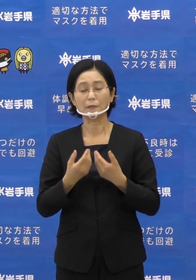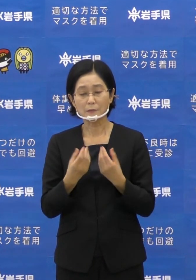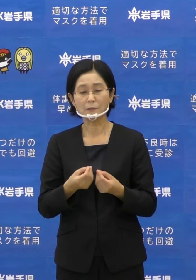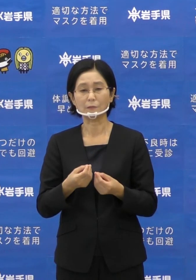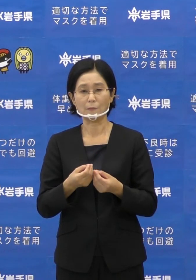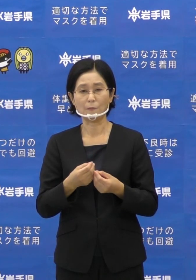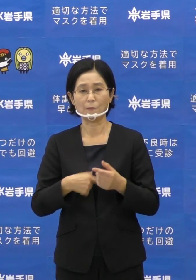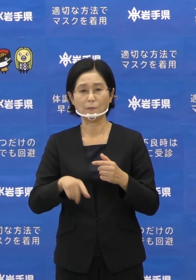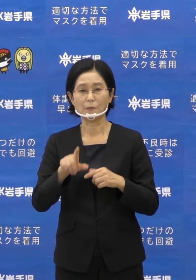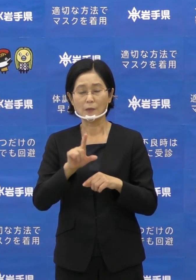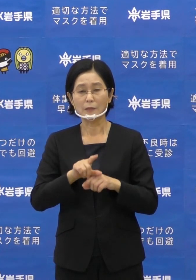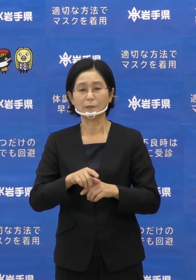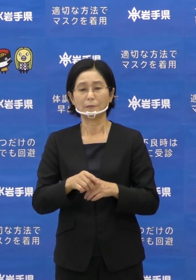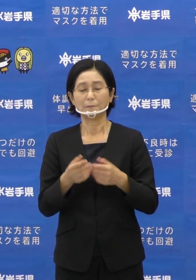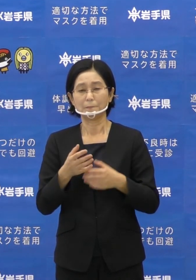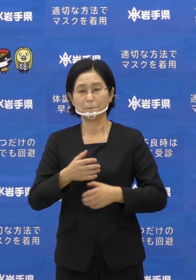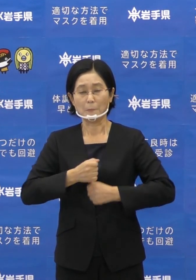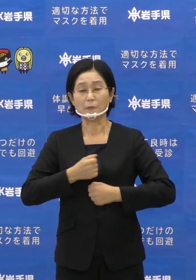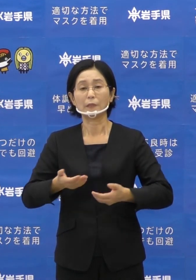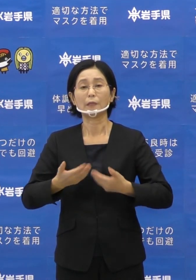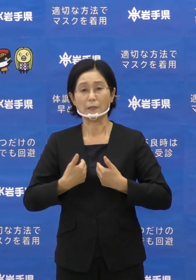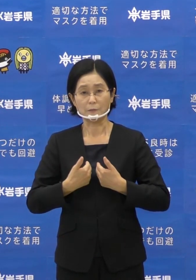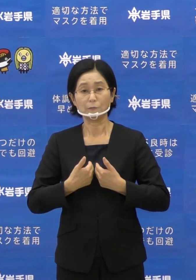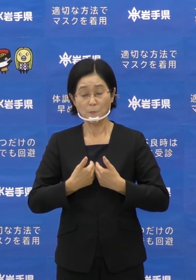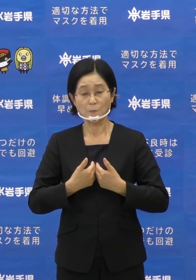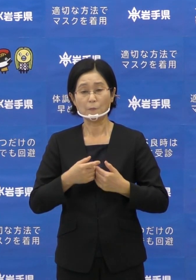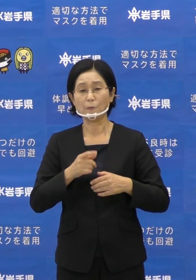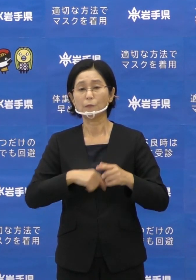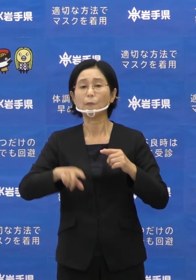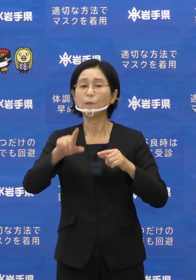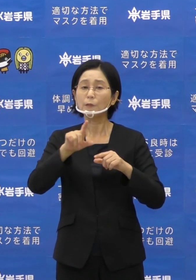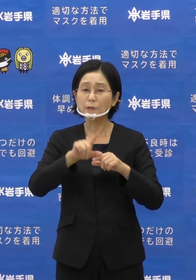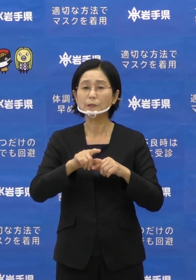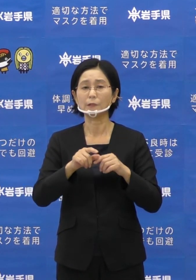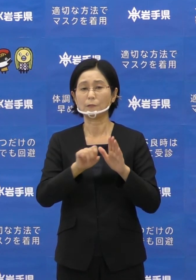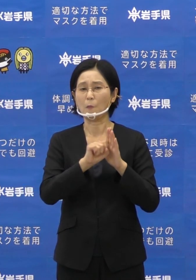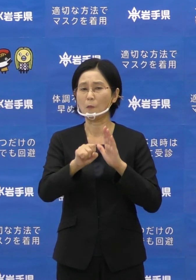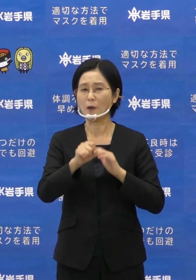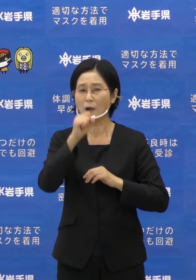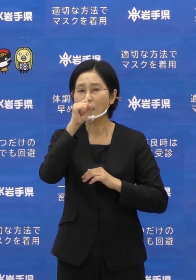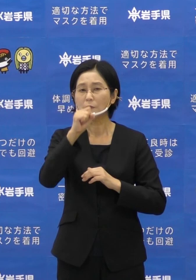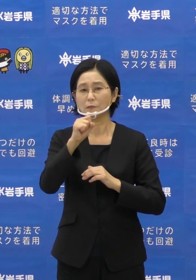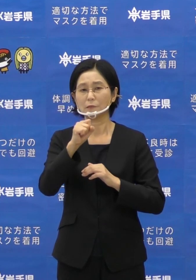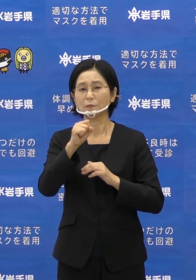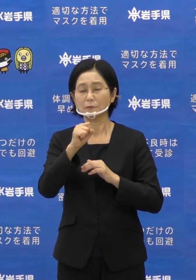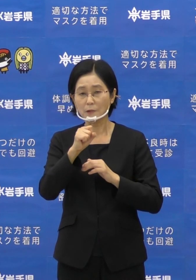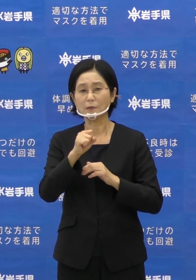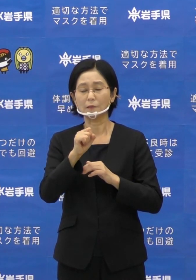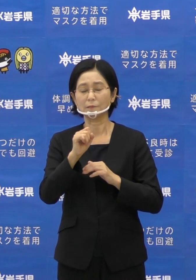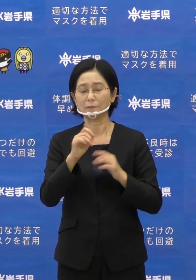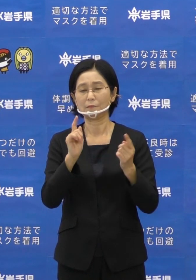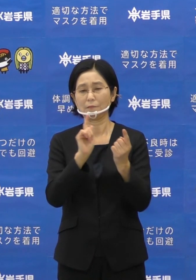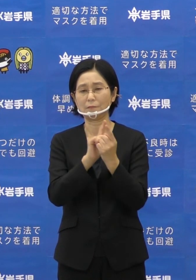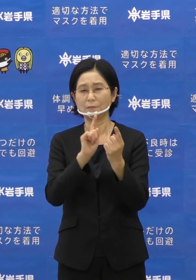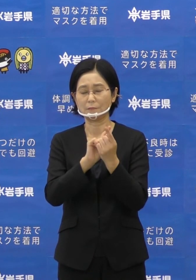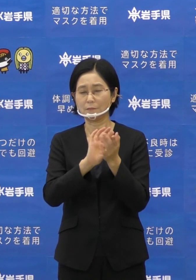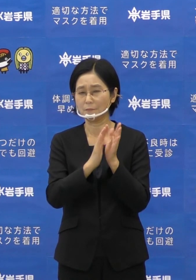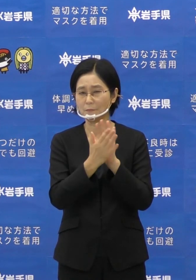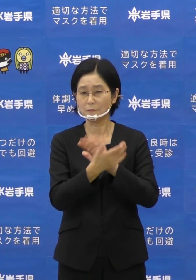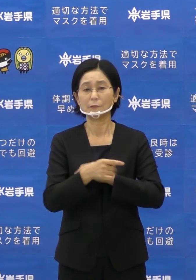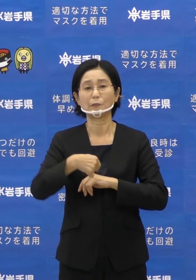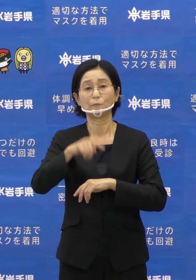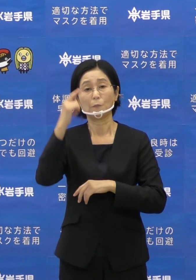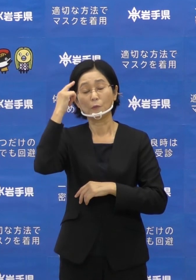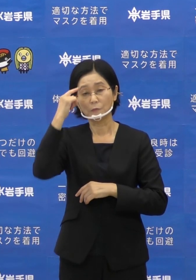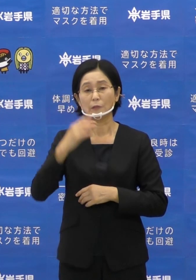よりこの確かな効果が出る対応になっていくと思いますので、そ